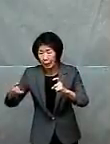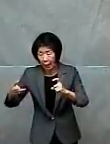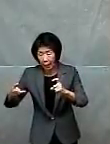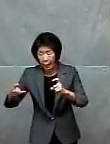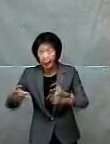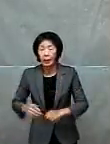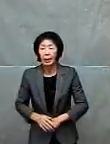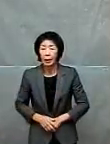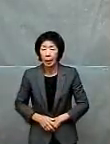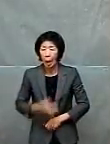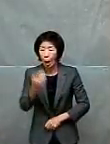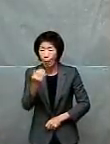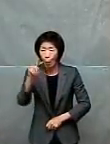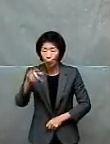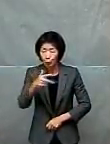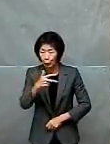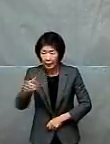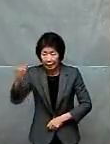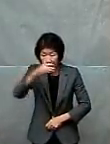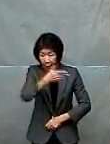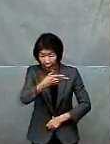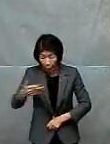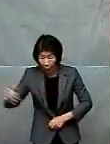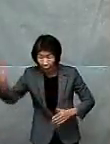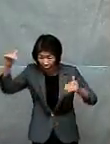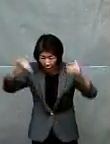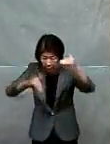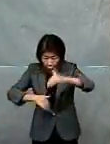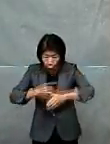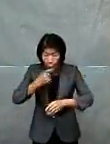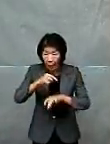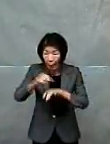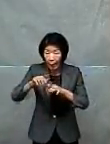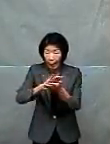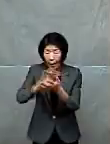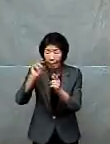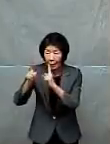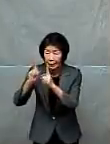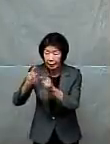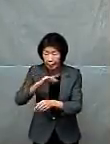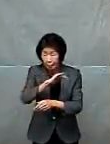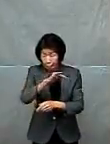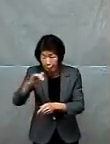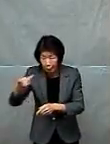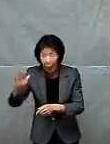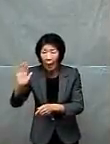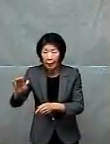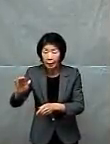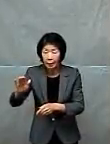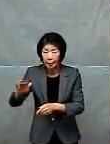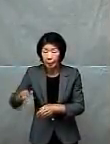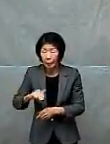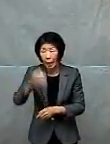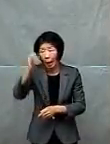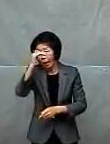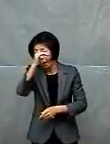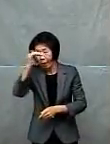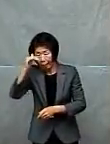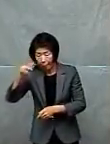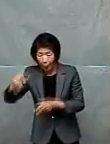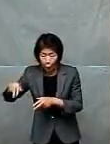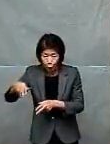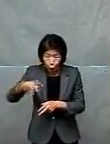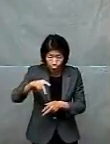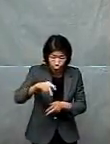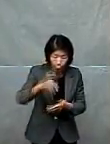に盆地川渓谷紅葉祭りが開催されます。店舗遊歩道ウォーキングスタン